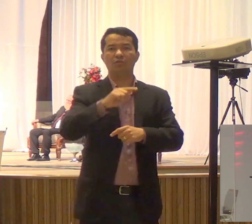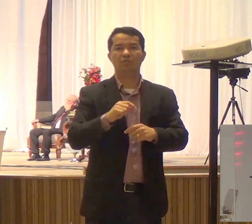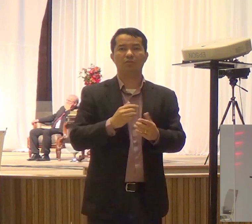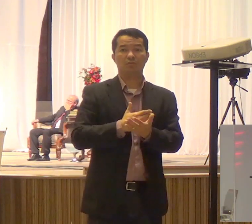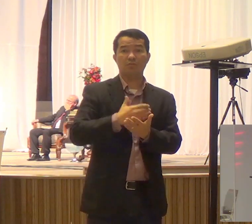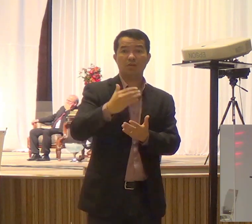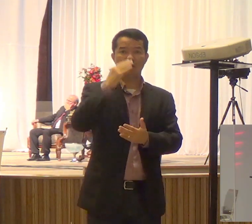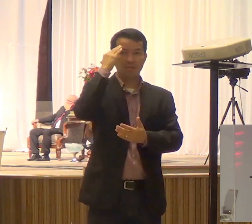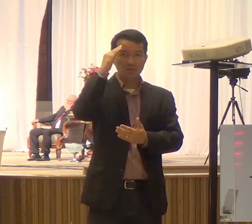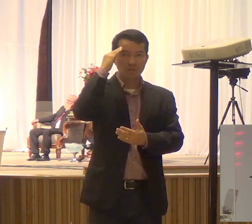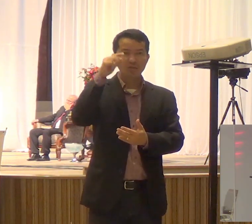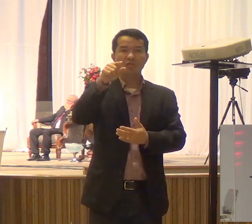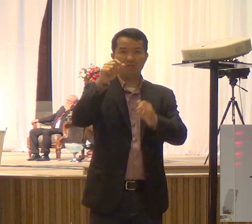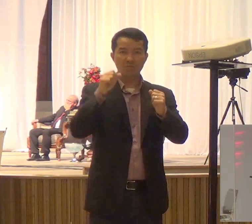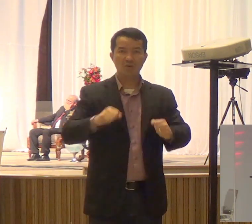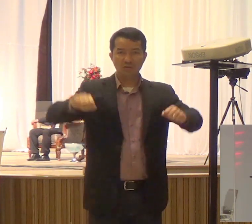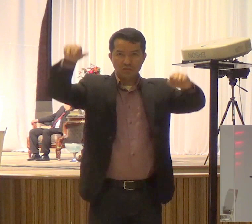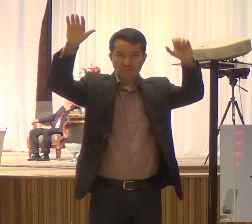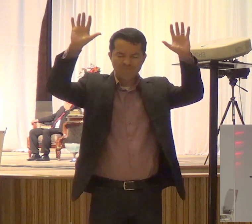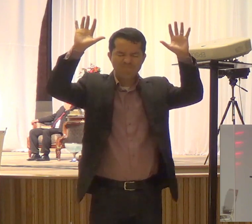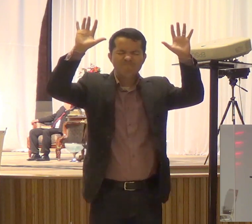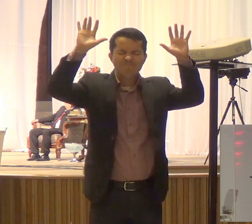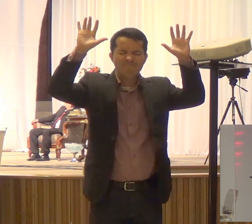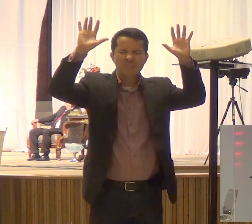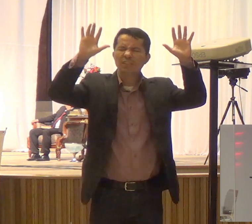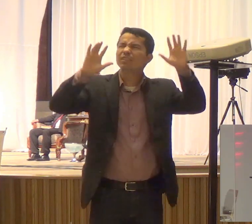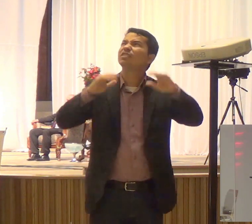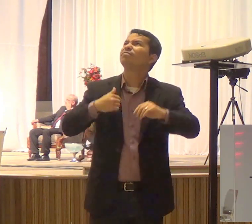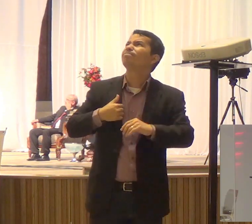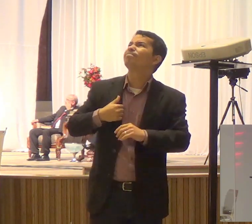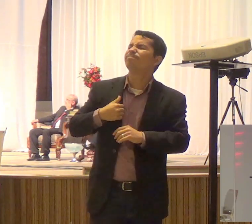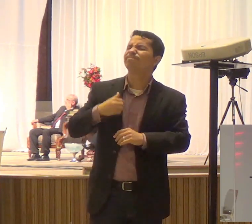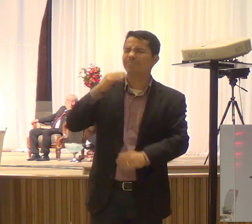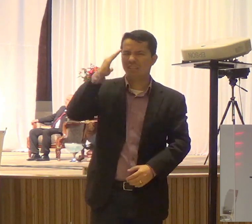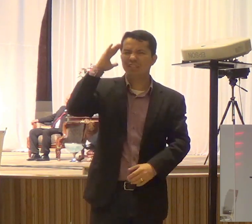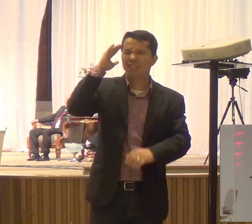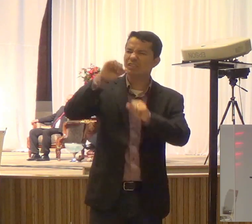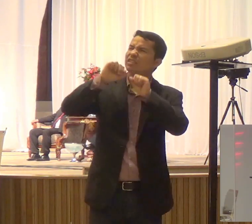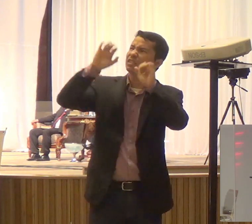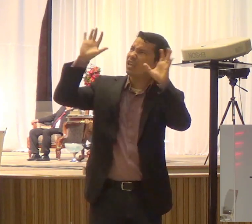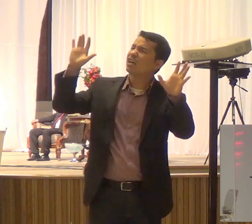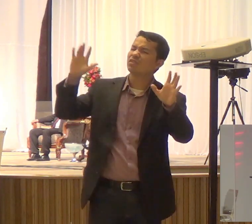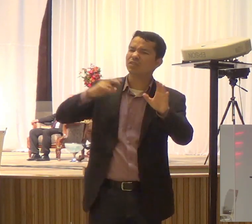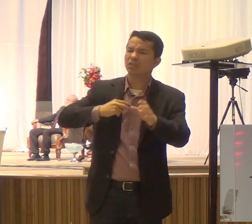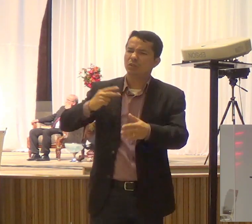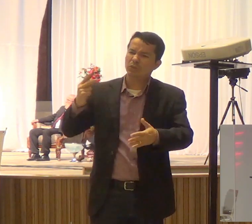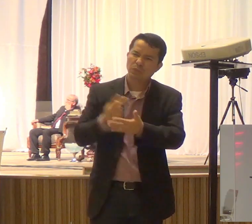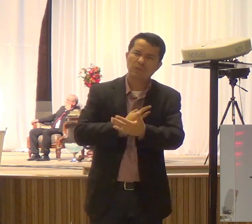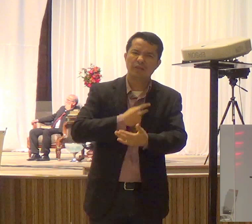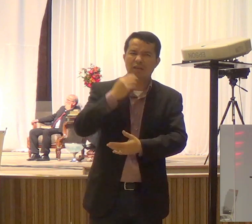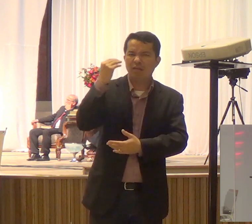capaz de erguer os braços e dizer, sim, eu entendo, Tu